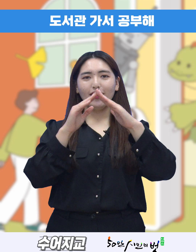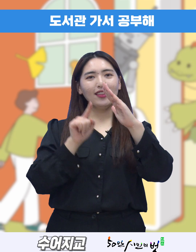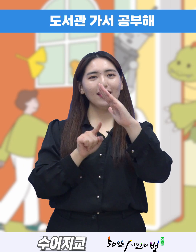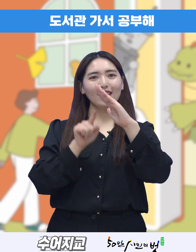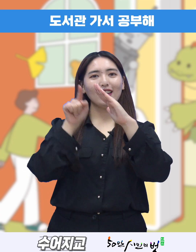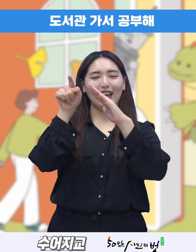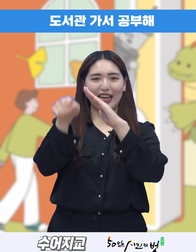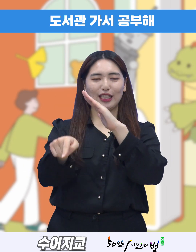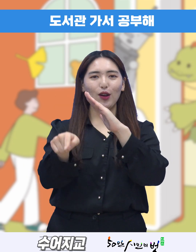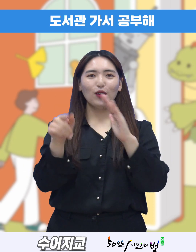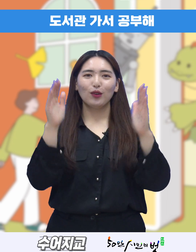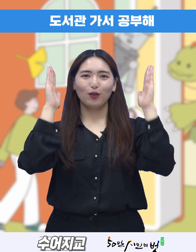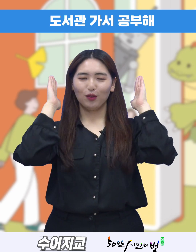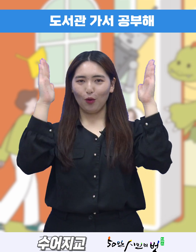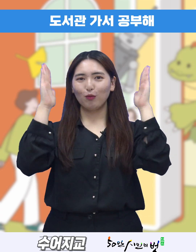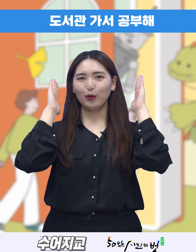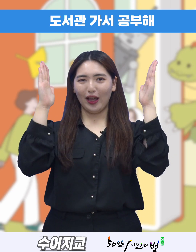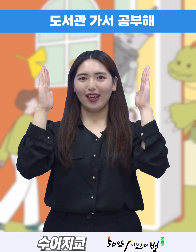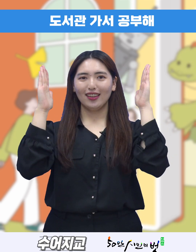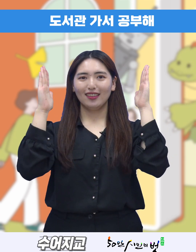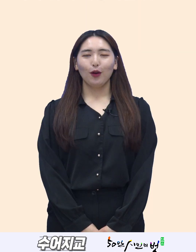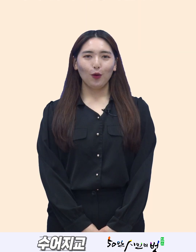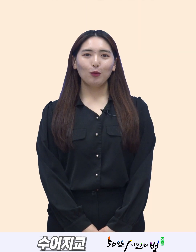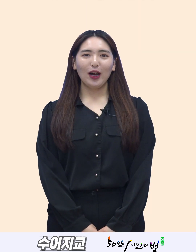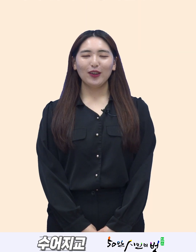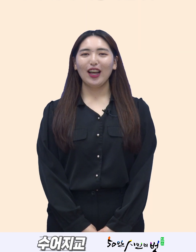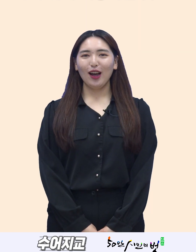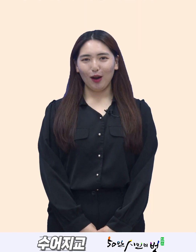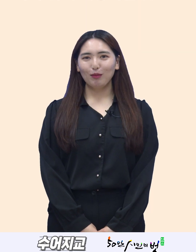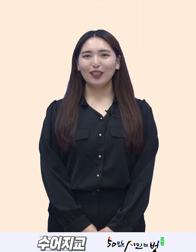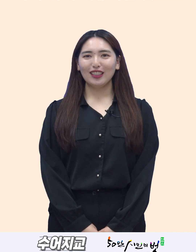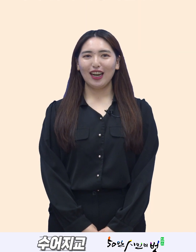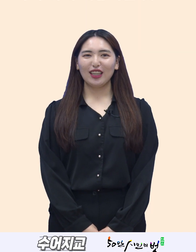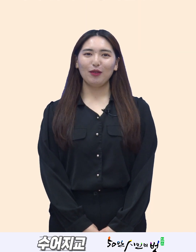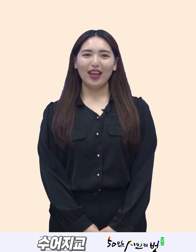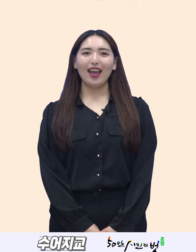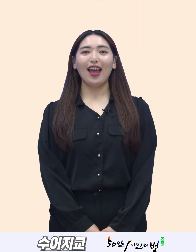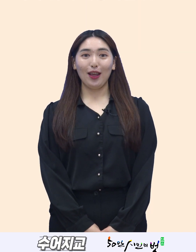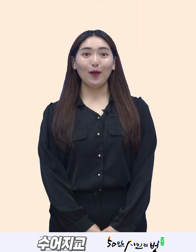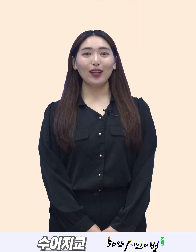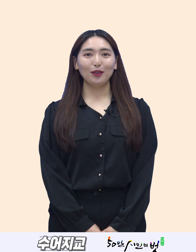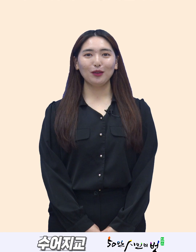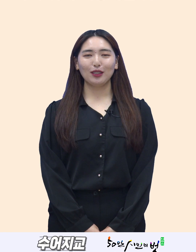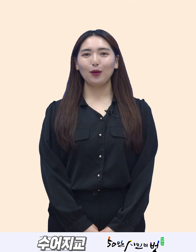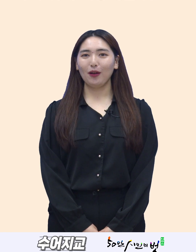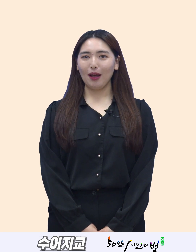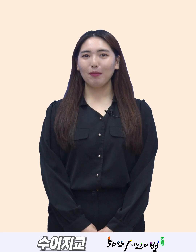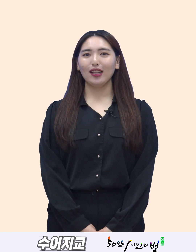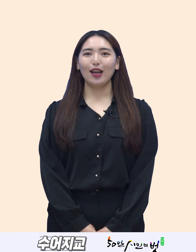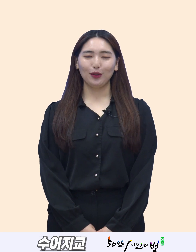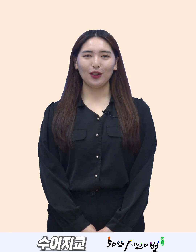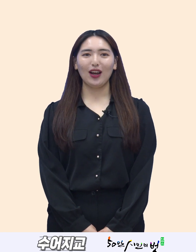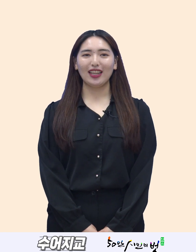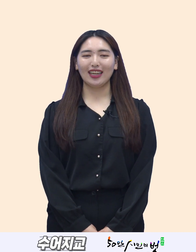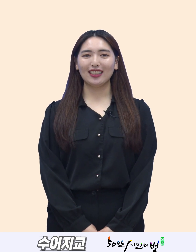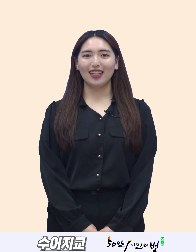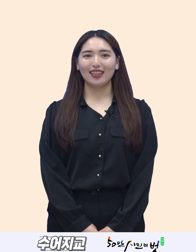도서관 가서 공부해. 공부하거나 업무 등을 하기 위해 애용하는 곳으로 카페나 도서관에 가실